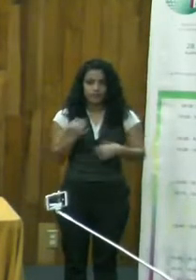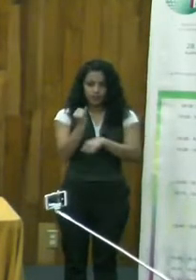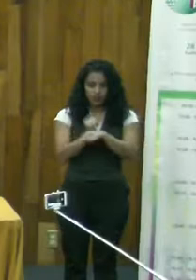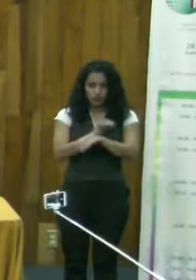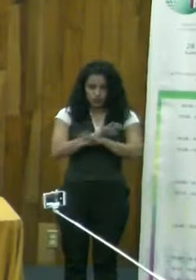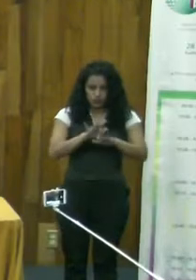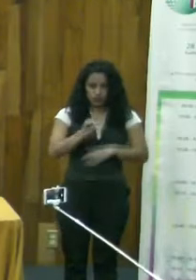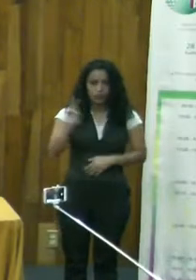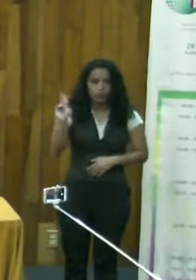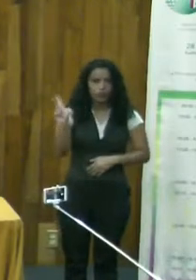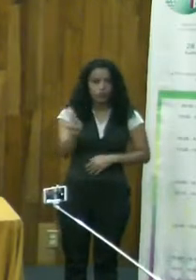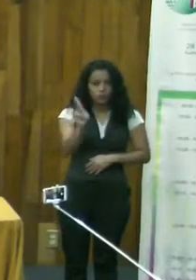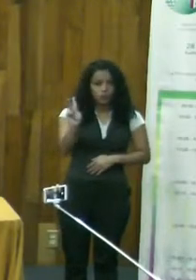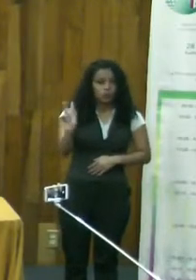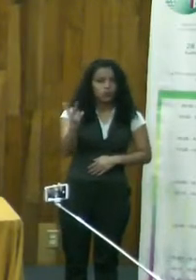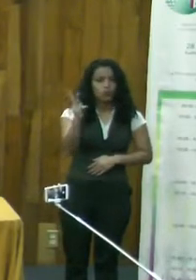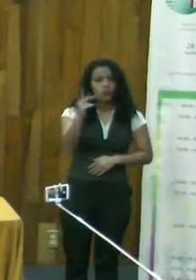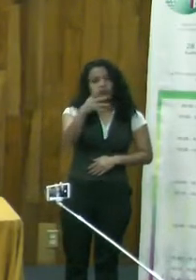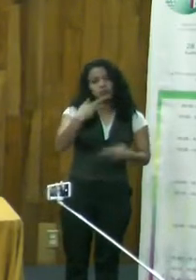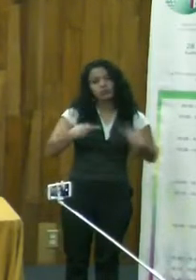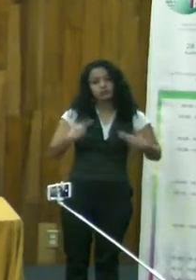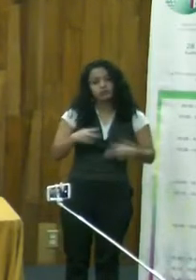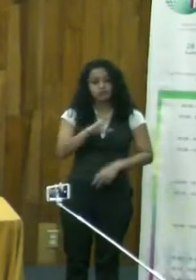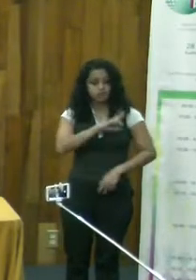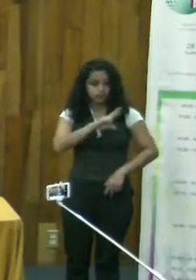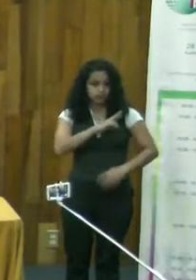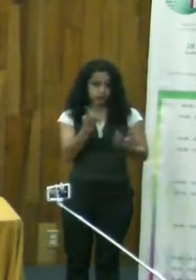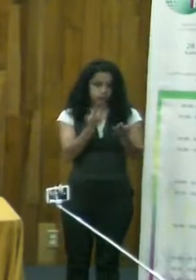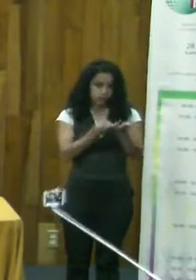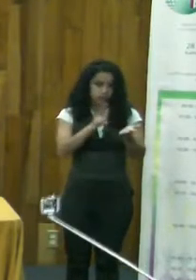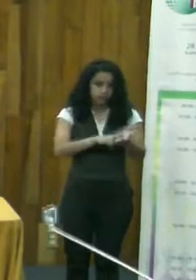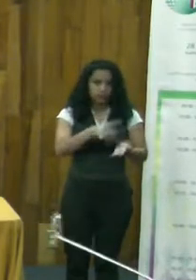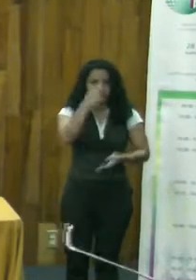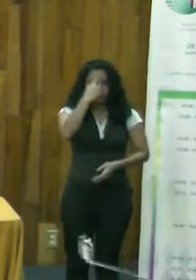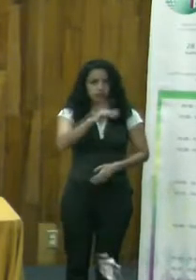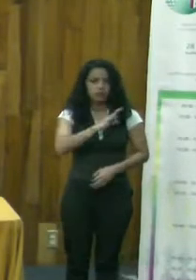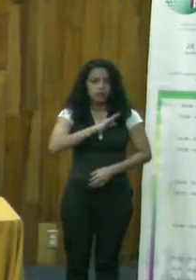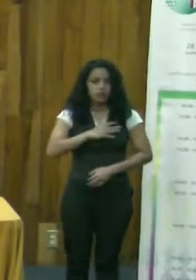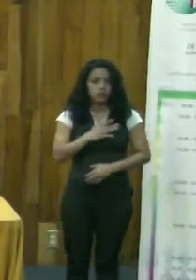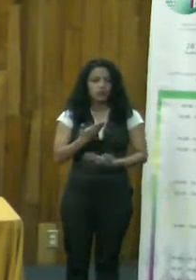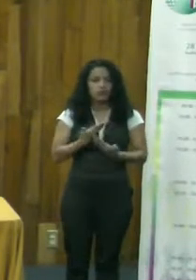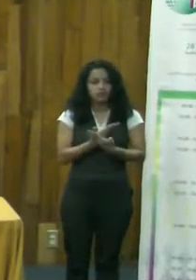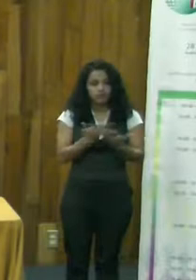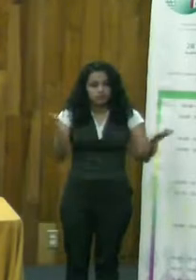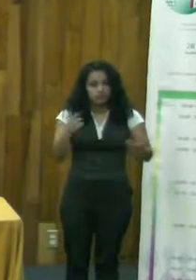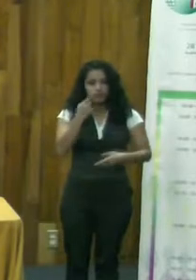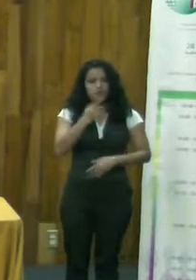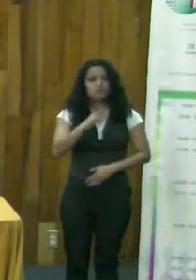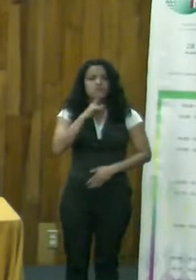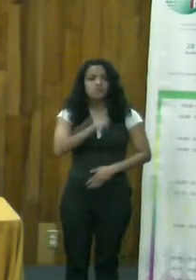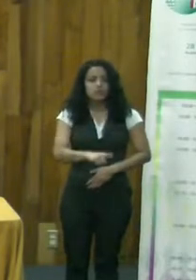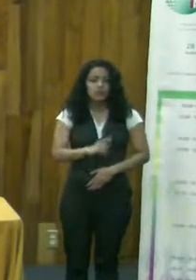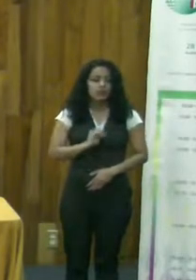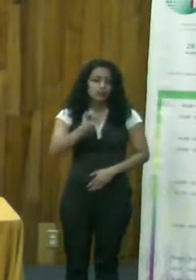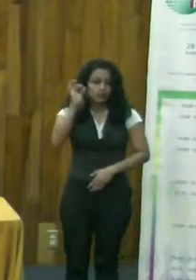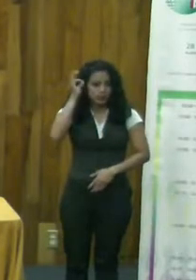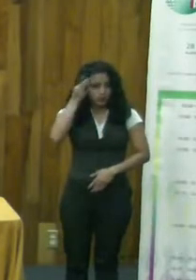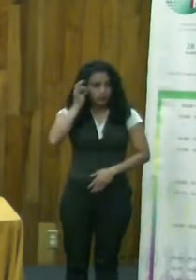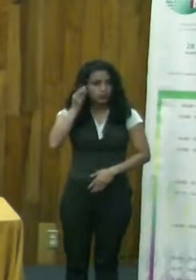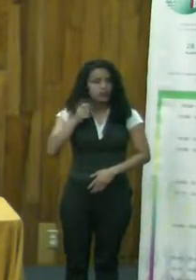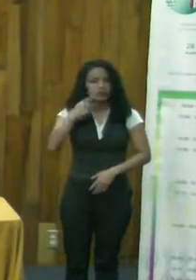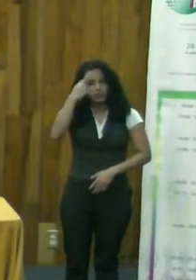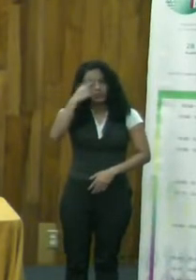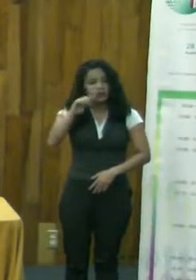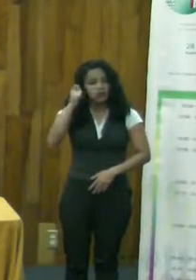públicos y privados y de esa manera poder brindar desde el sector público mejores servicios a prácticamente